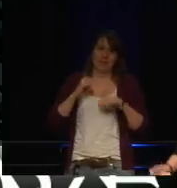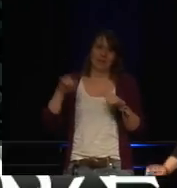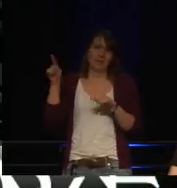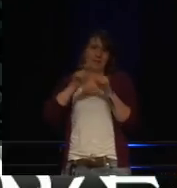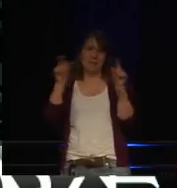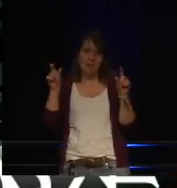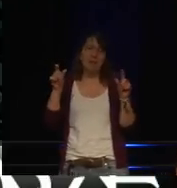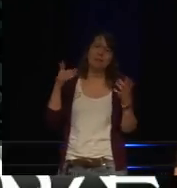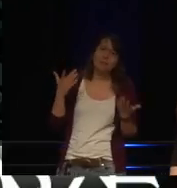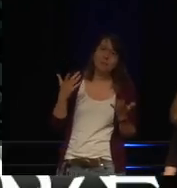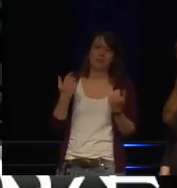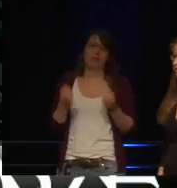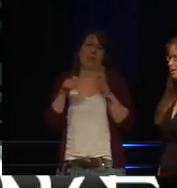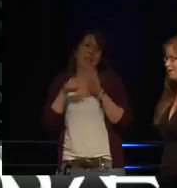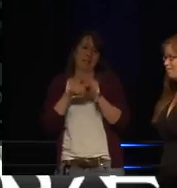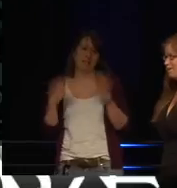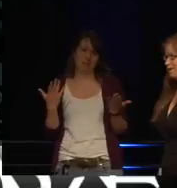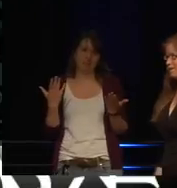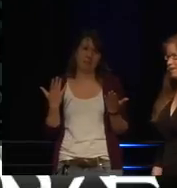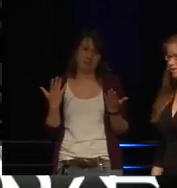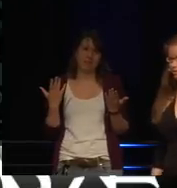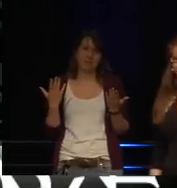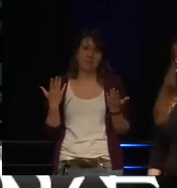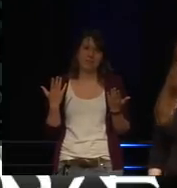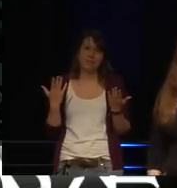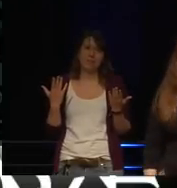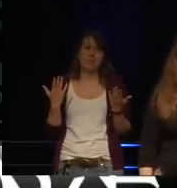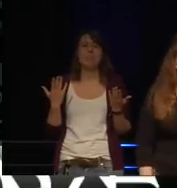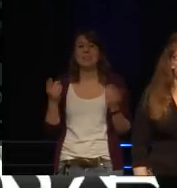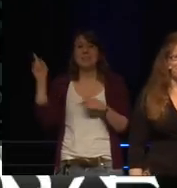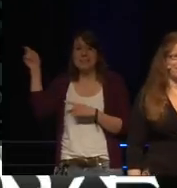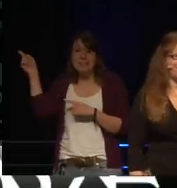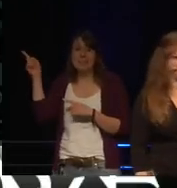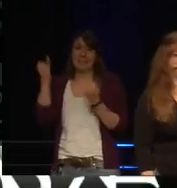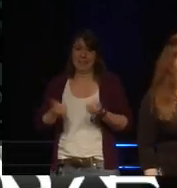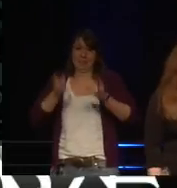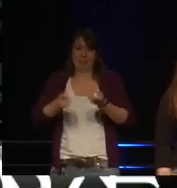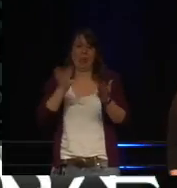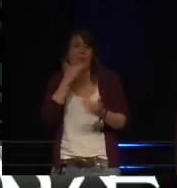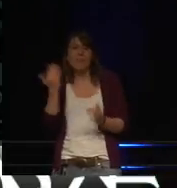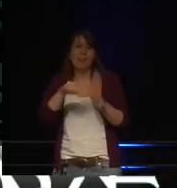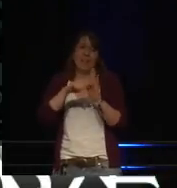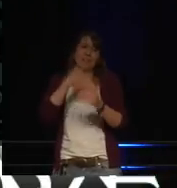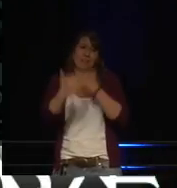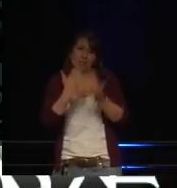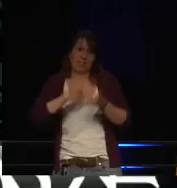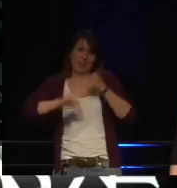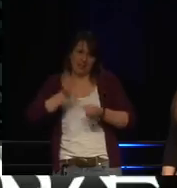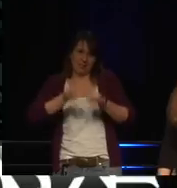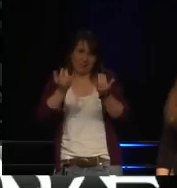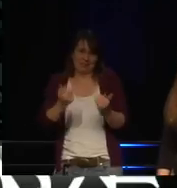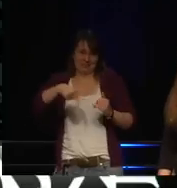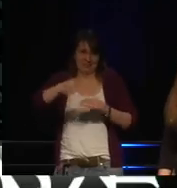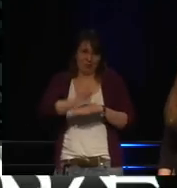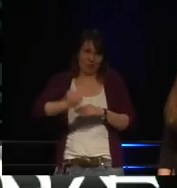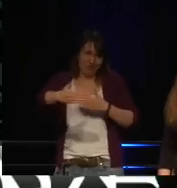Este es un tema muy negativo, un título muy negativo. Y hay muchas historias negativas en esta